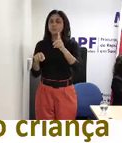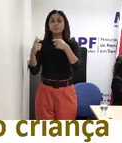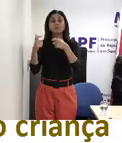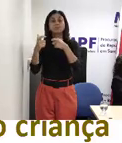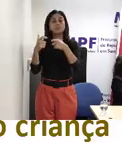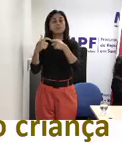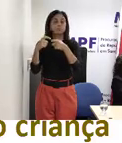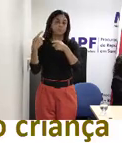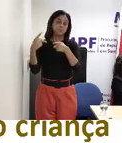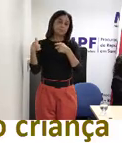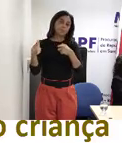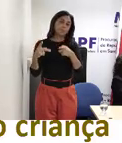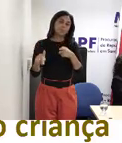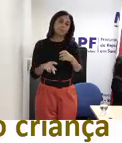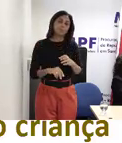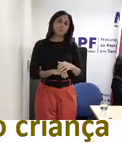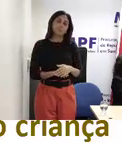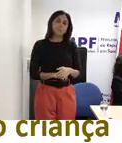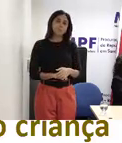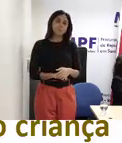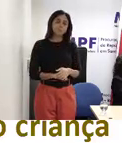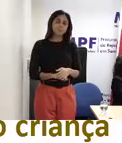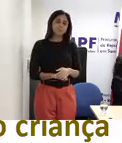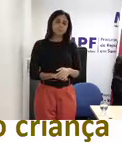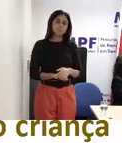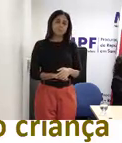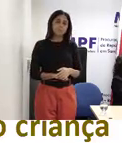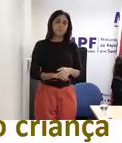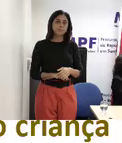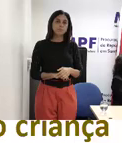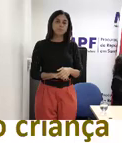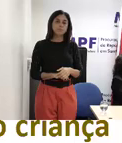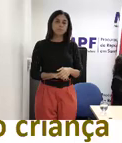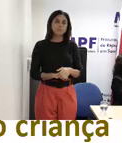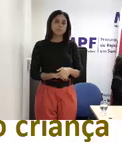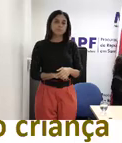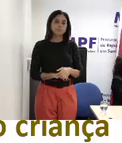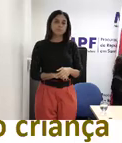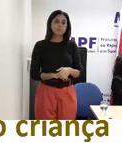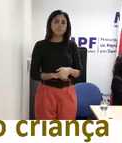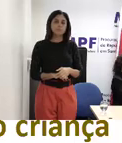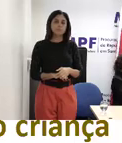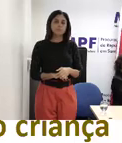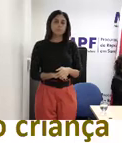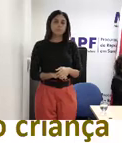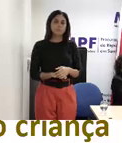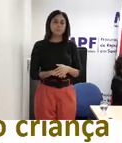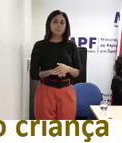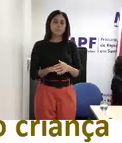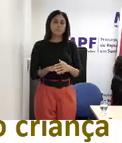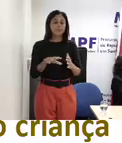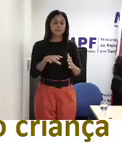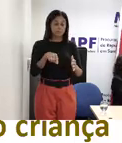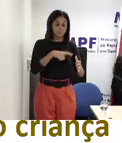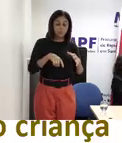alguma lesão então quando isso chega pra gente que é captado através do nosso sistema eu não tenho como dizer ali que ah